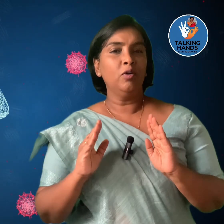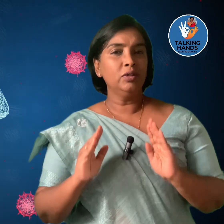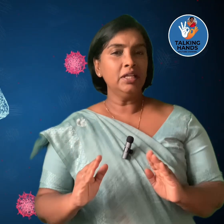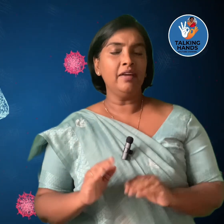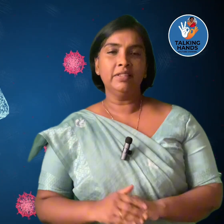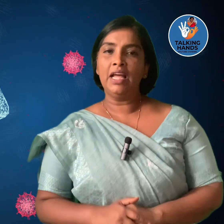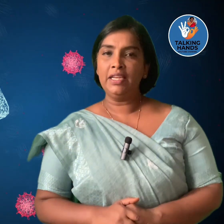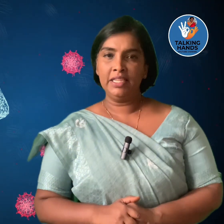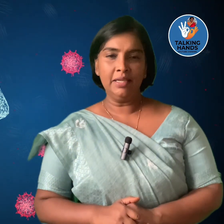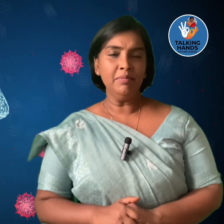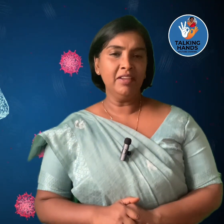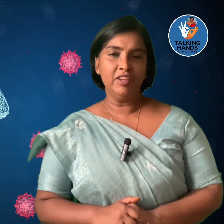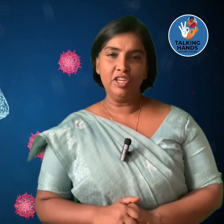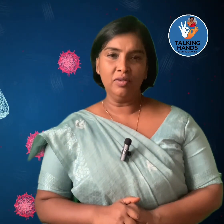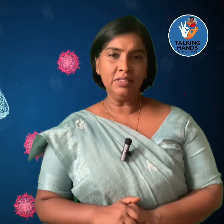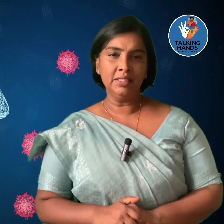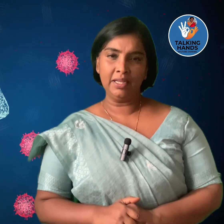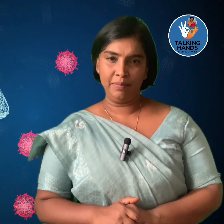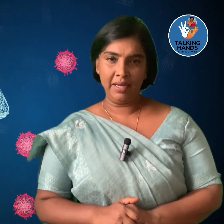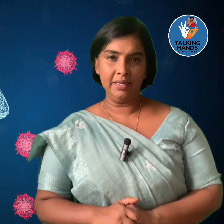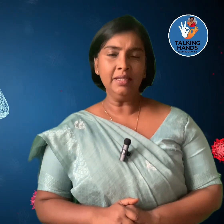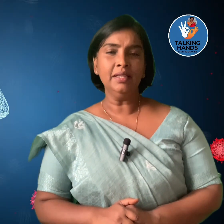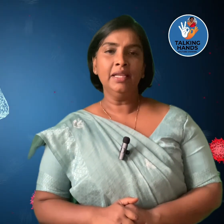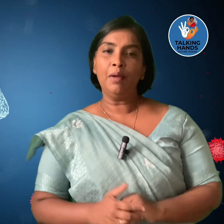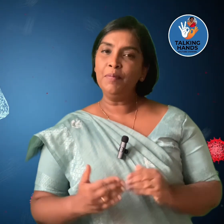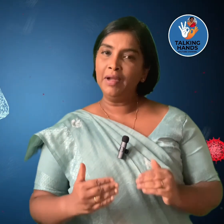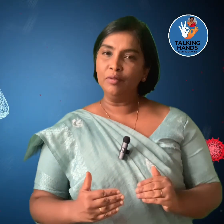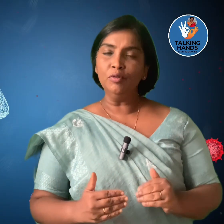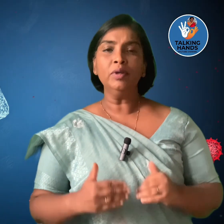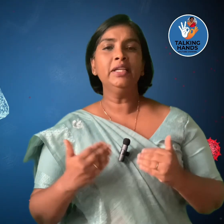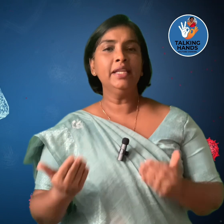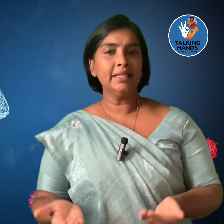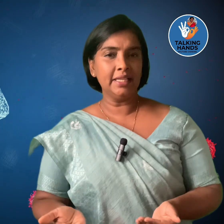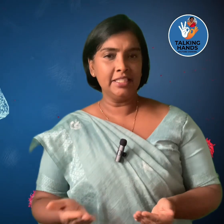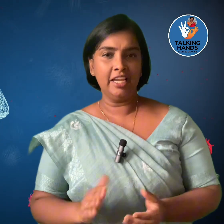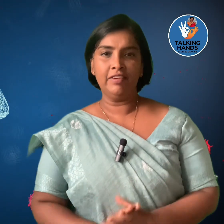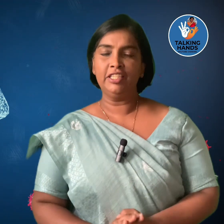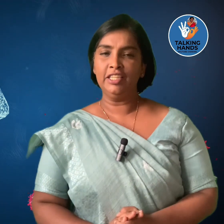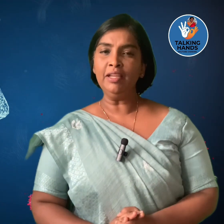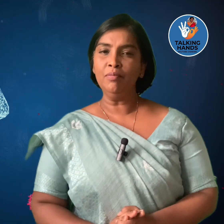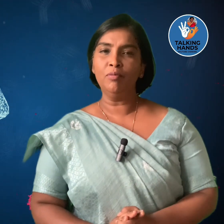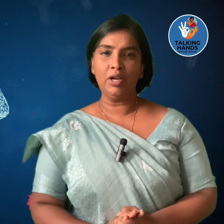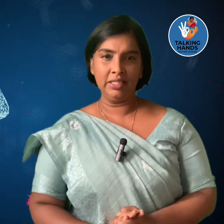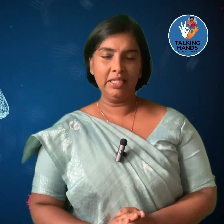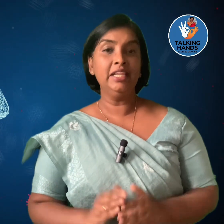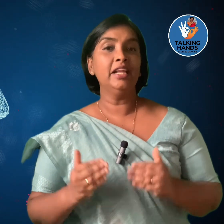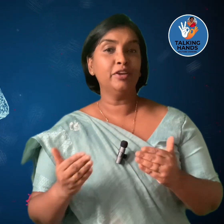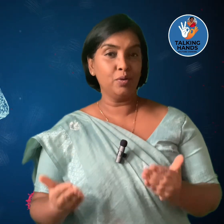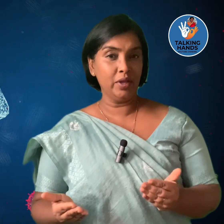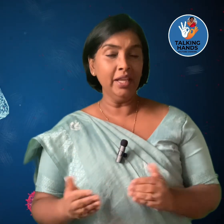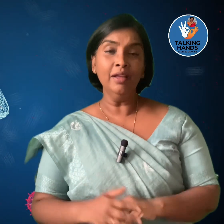හොඳ අවධානයකින් මේ වීඩියෝස් නරඹන්න. අපි බලමු ඊළඟ සංඥා වචනය මොකද්ද? ඊළඟ රෝගය